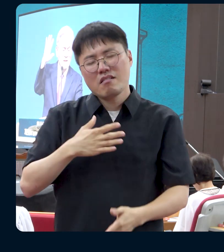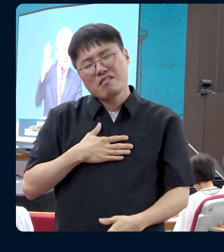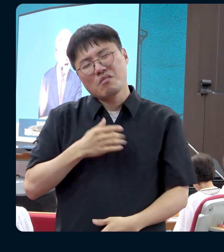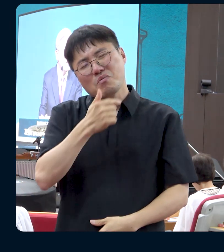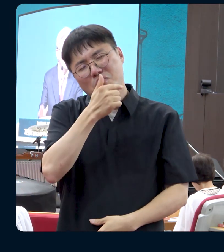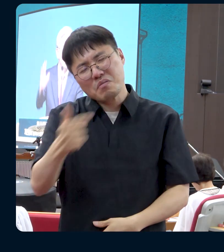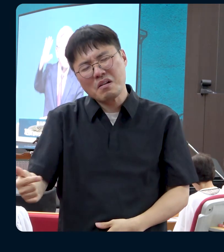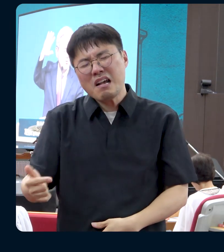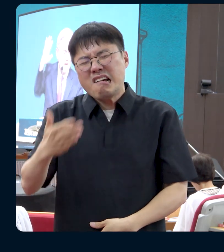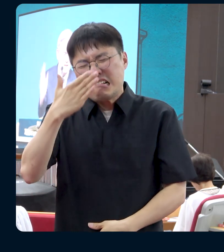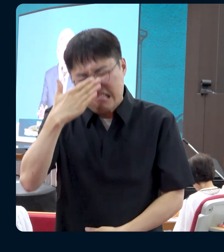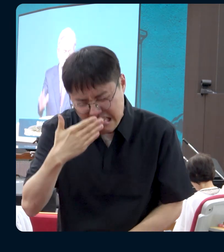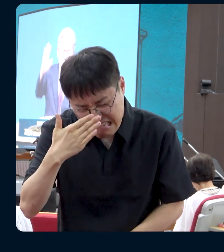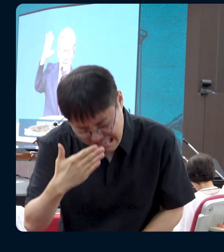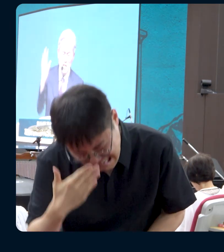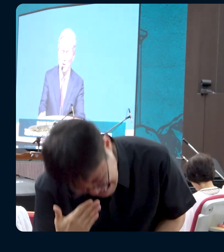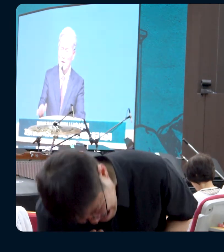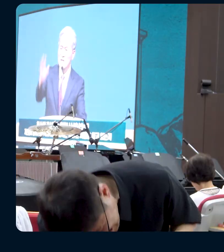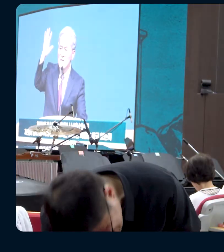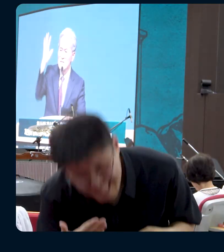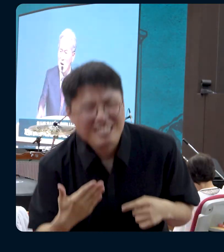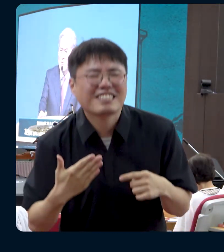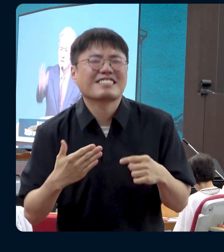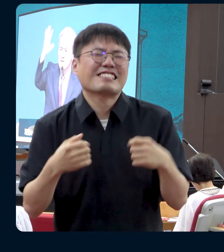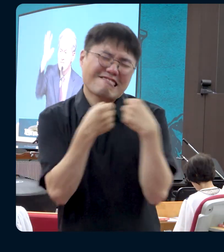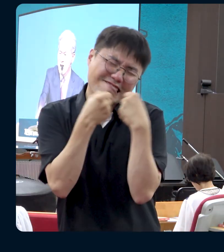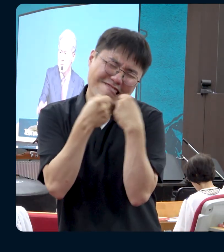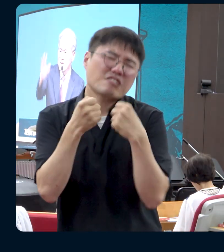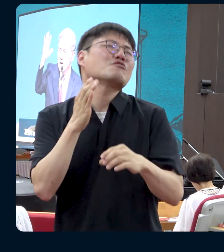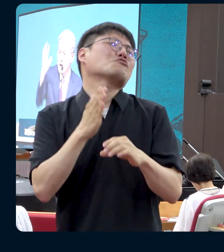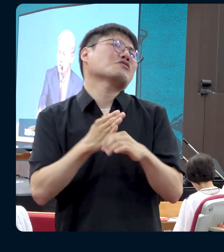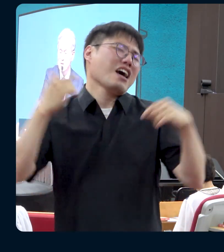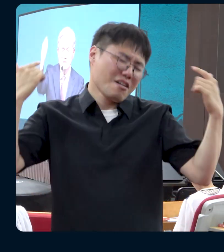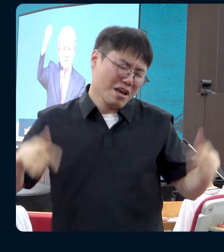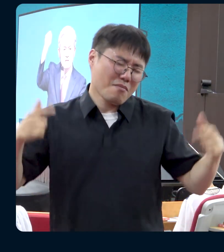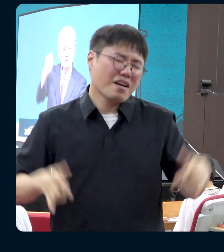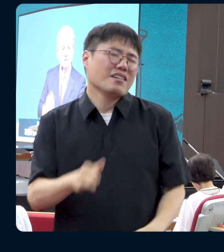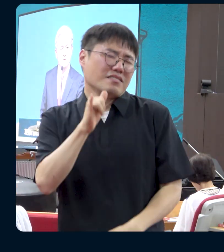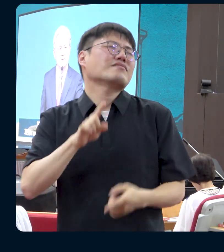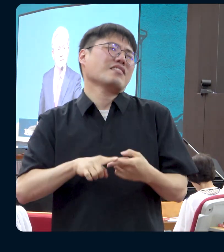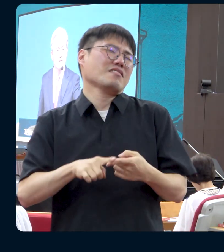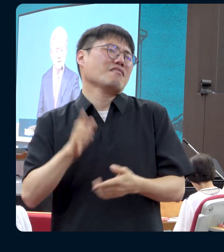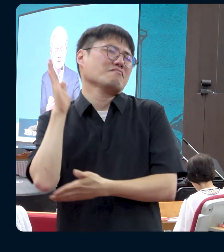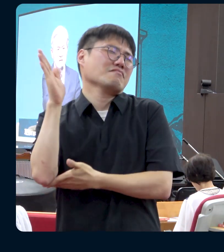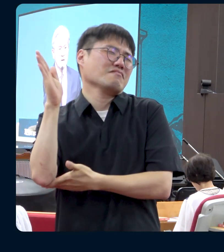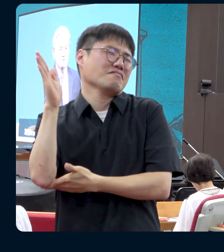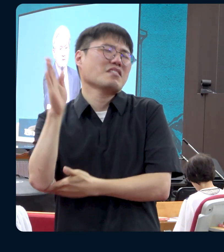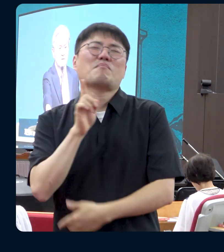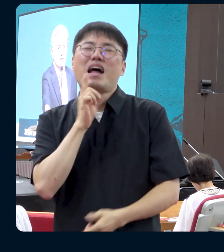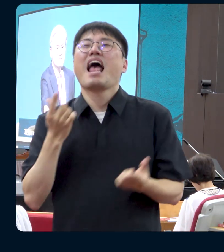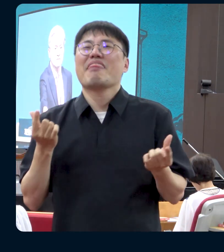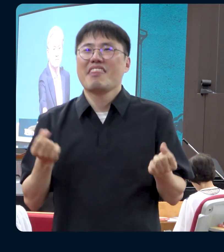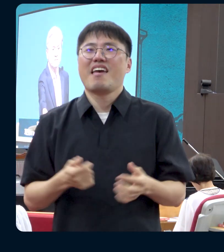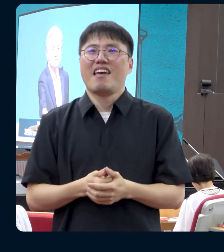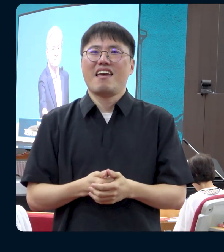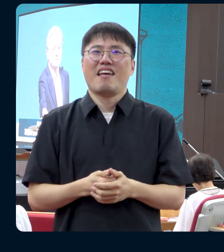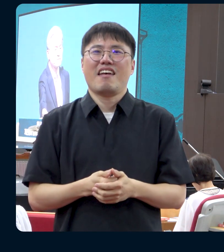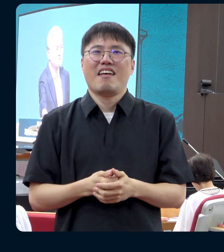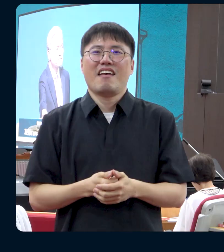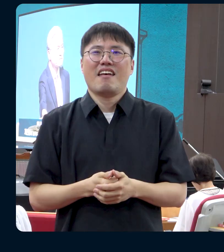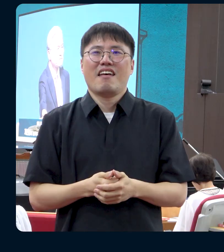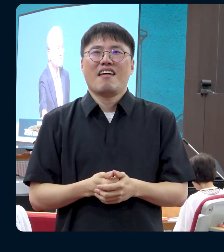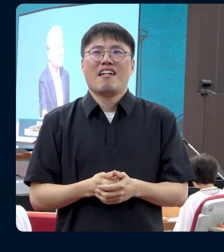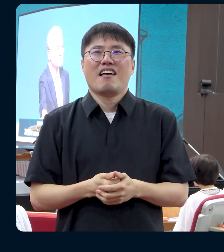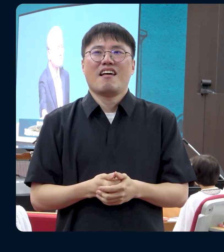자신들이 얼마나 낮아지고 또 낮아지는 치열한 싸움을 날마다 하고 있는지 그 얘기하고 있는 거예요.